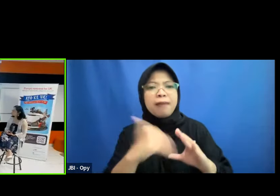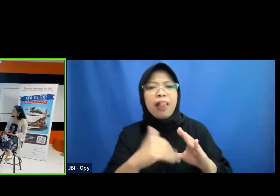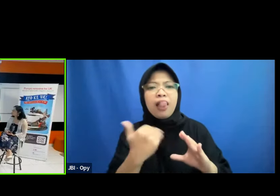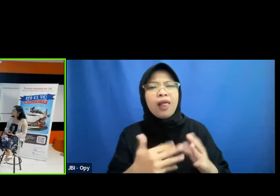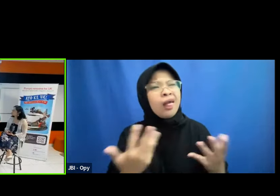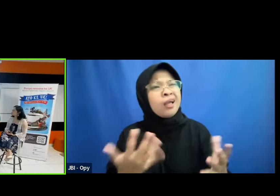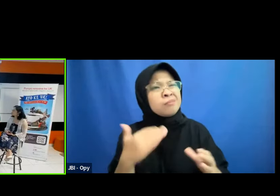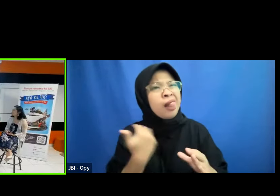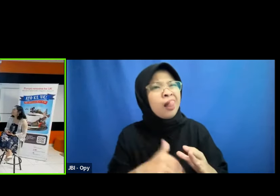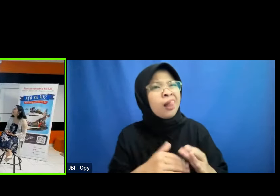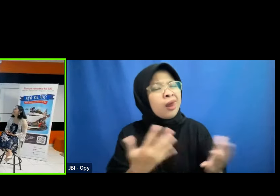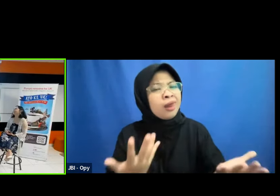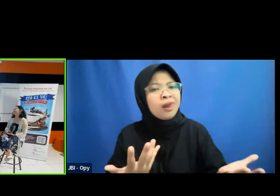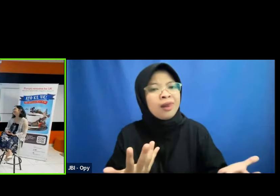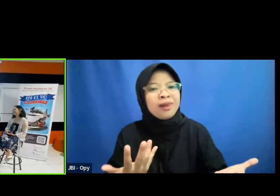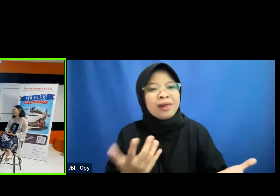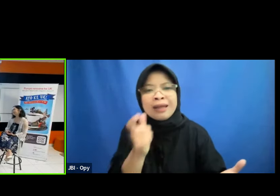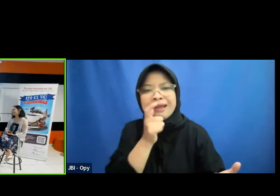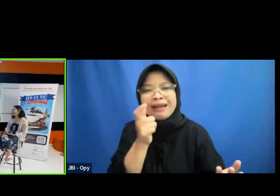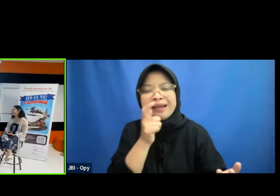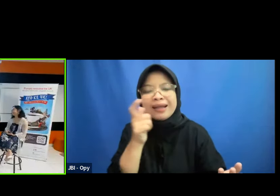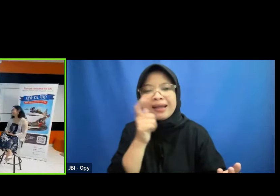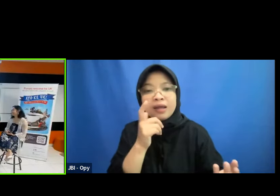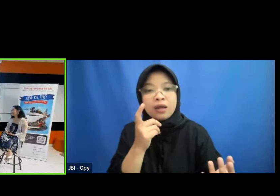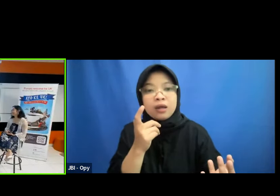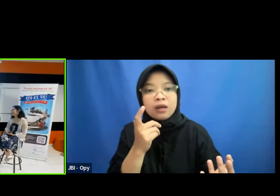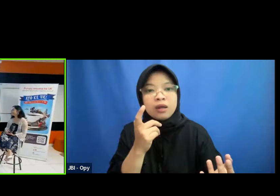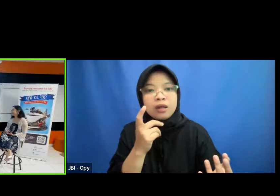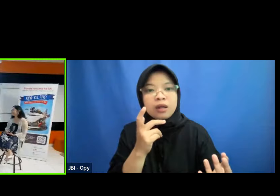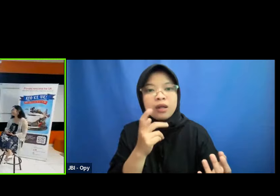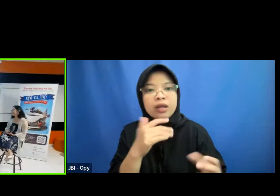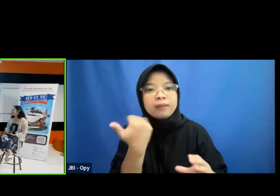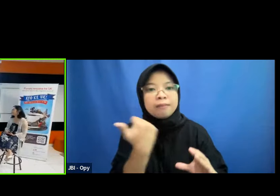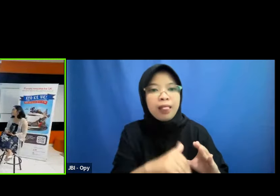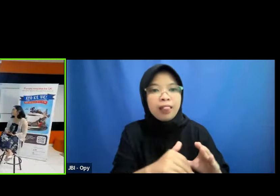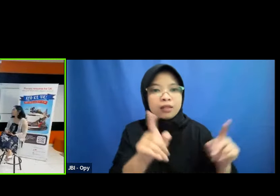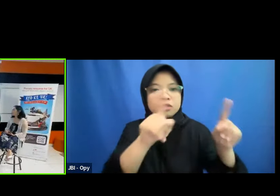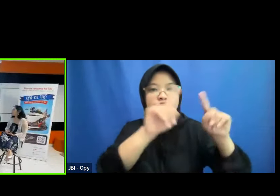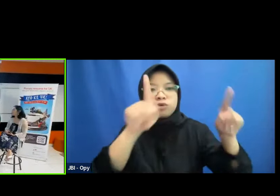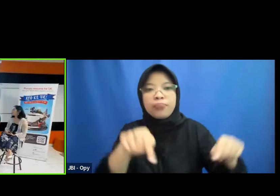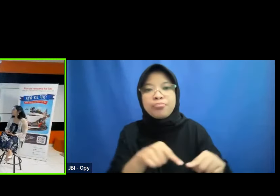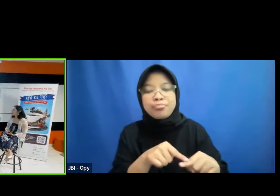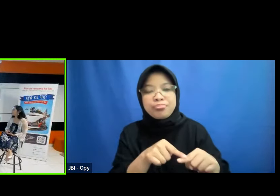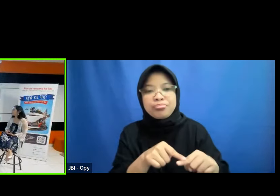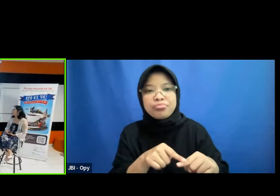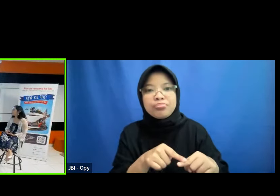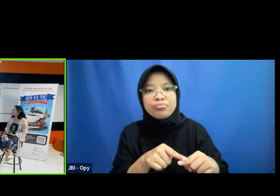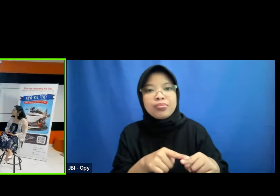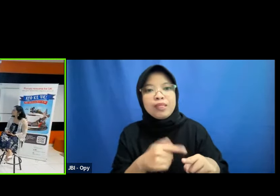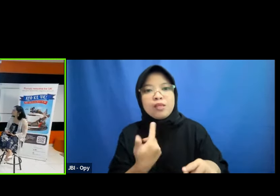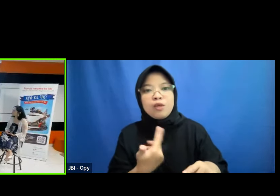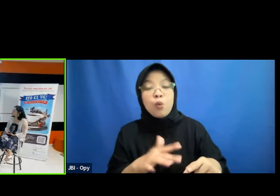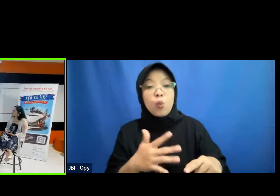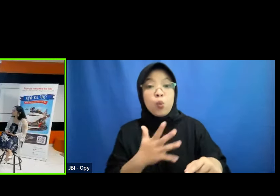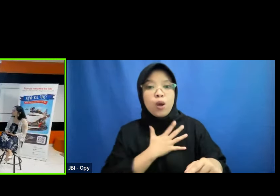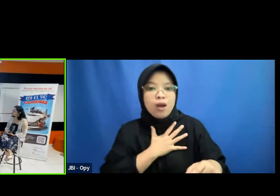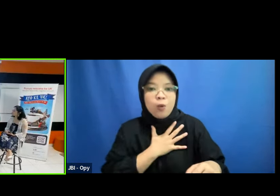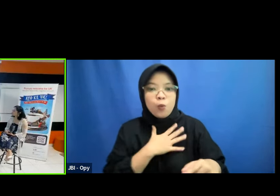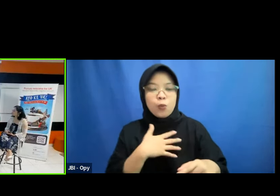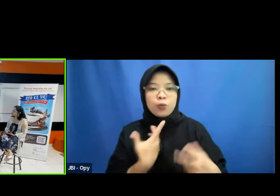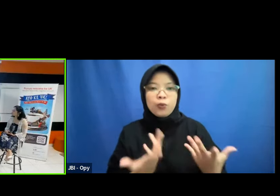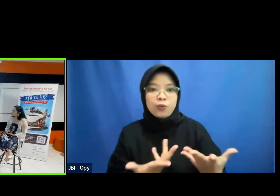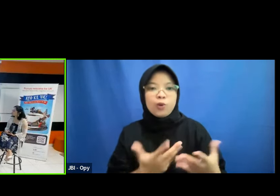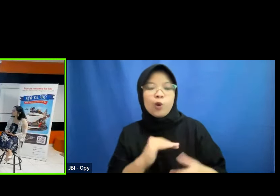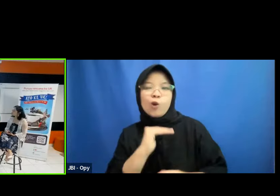zaman itu email Oh dua ya ada email dan surat Wah akhirnya yang